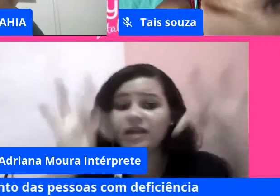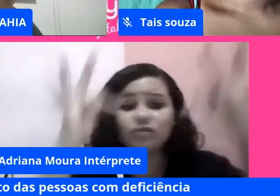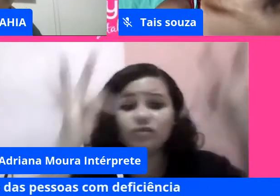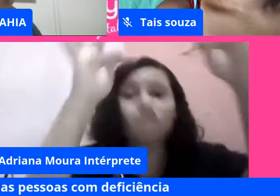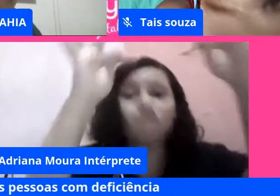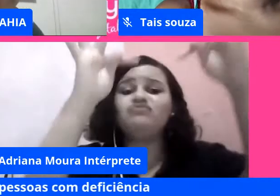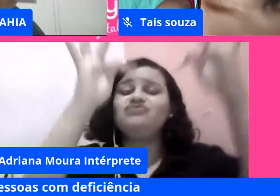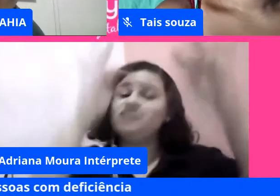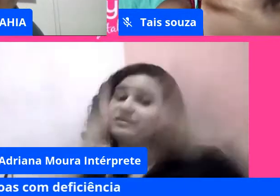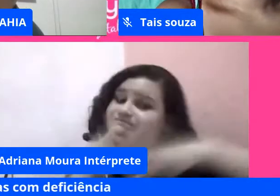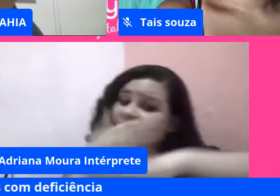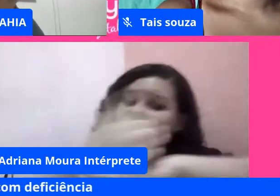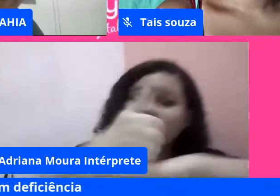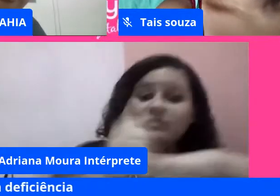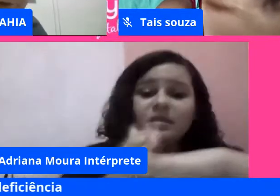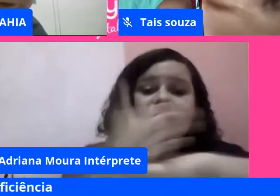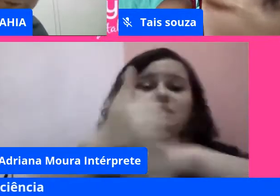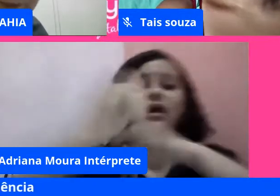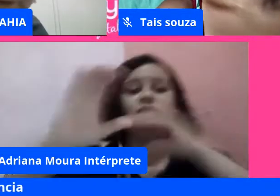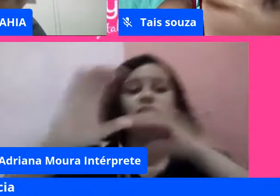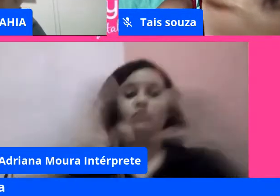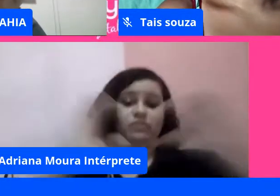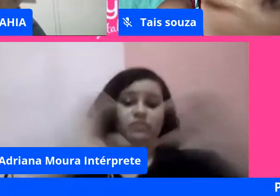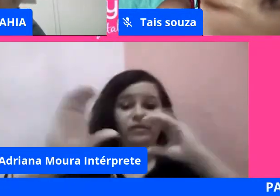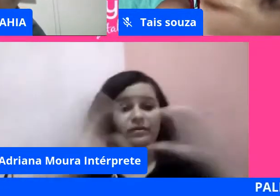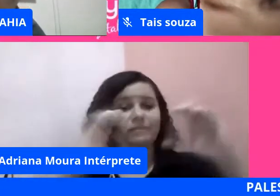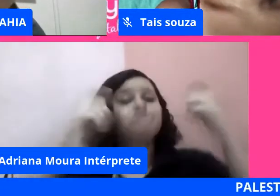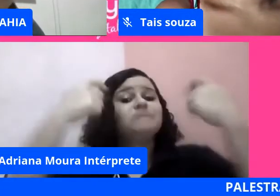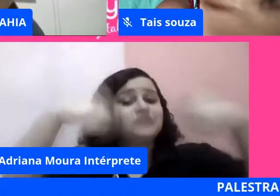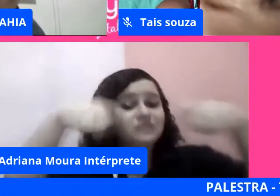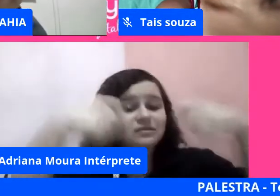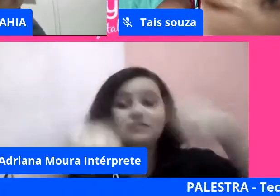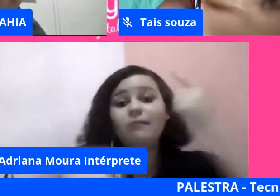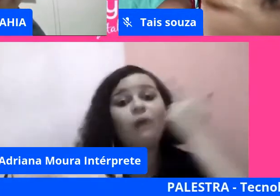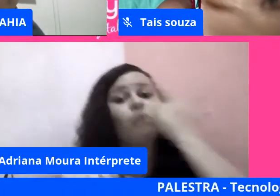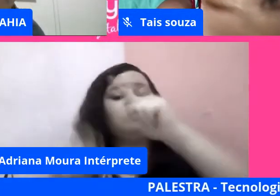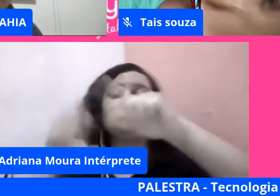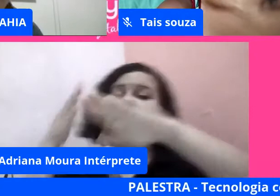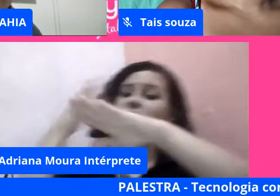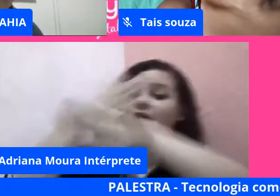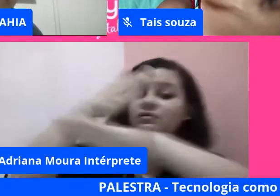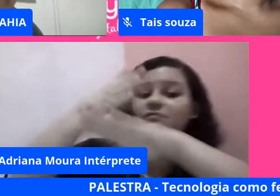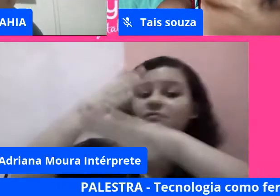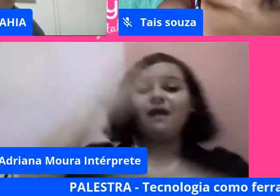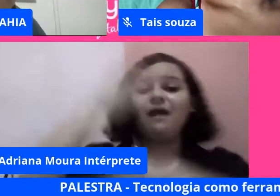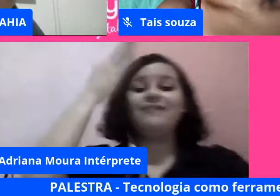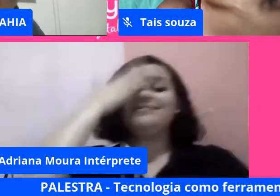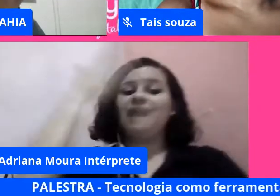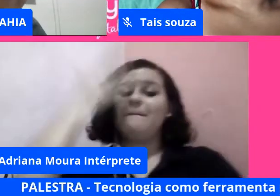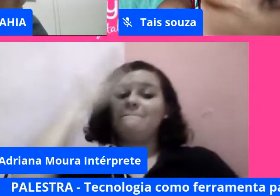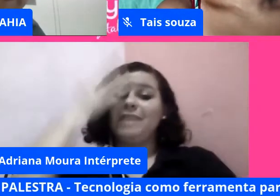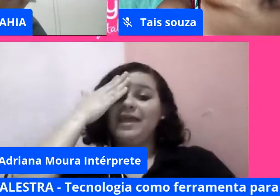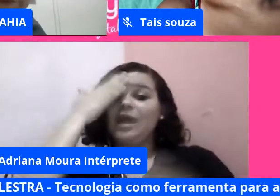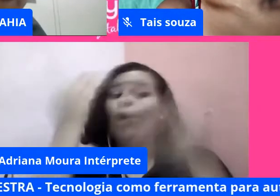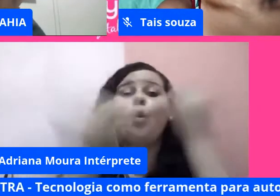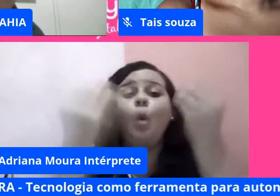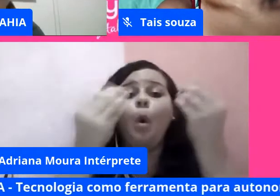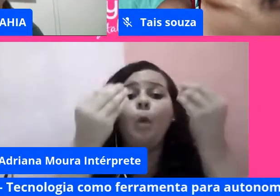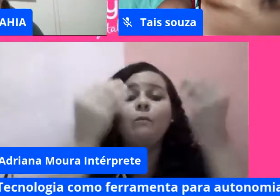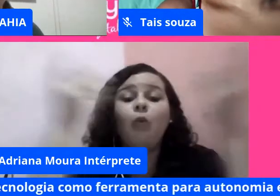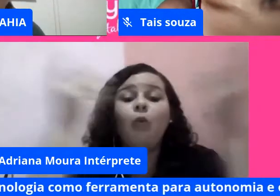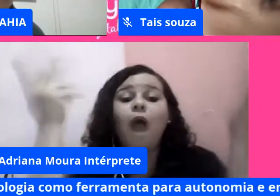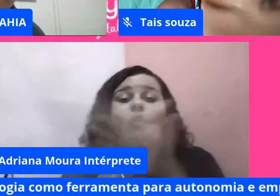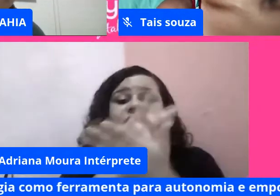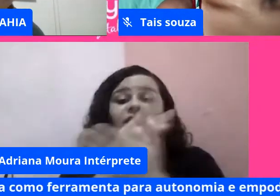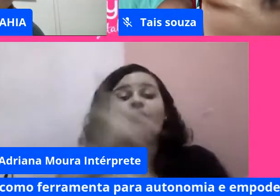na comunicação para que elas possam participar e saberem o que está acontecendo. E isso é audiodescrição, né, que é um tema, eventualmente,